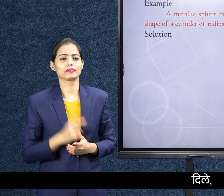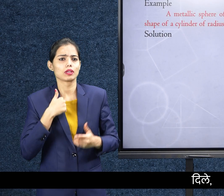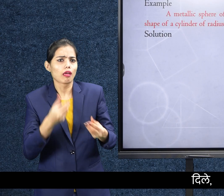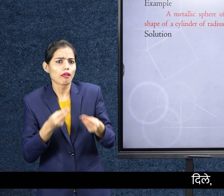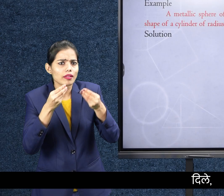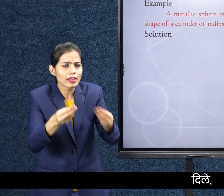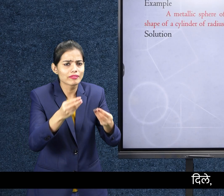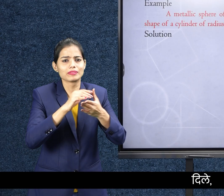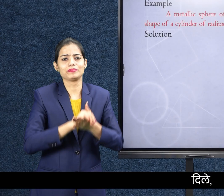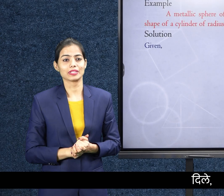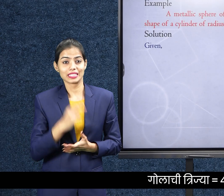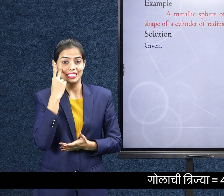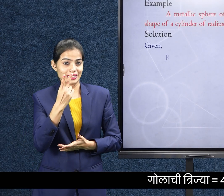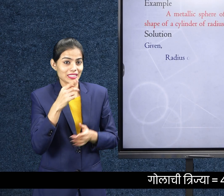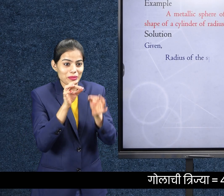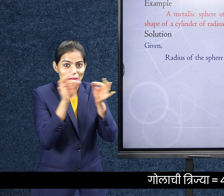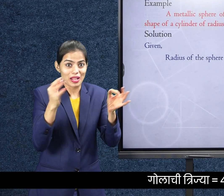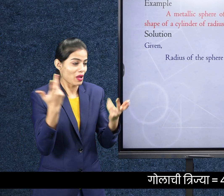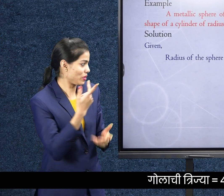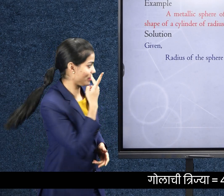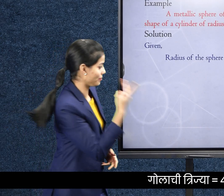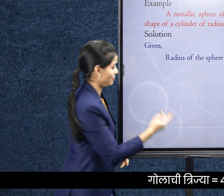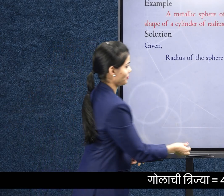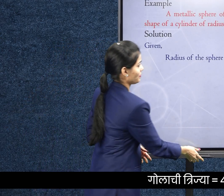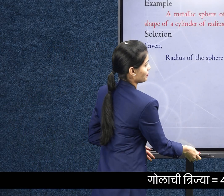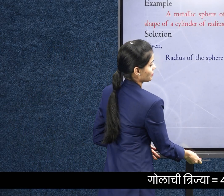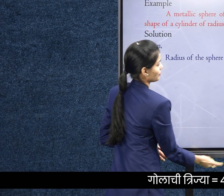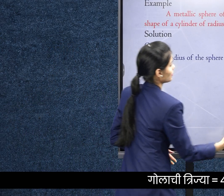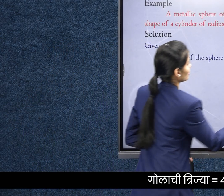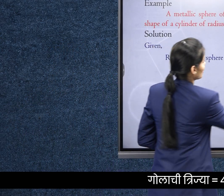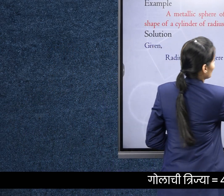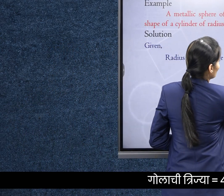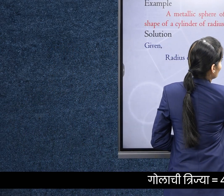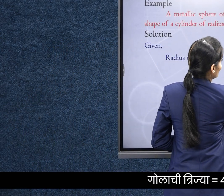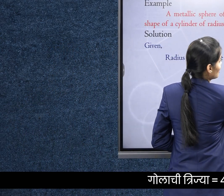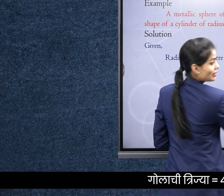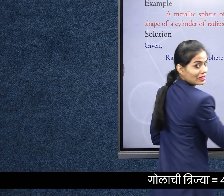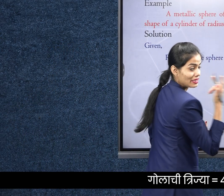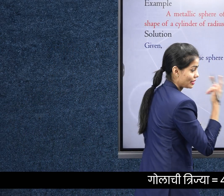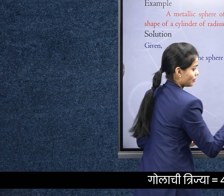दिले. गोलाची त्रिज्या बरोबर 4.2 सेंटीमीटर.